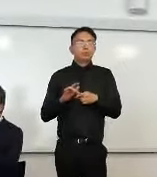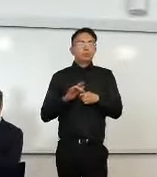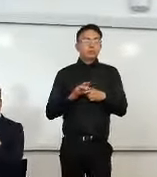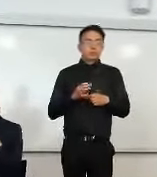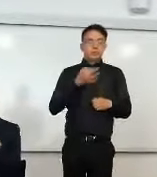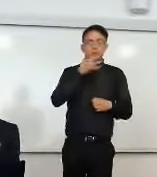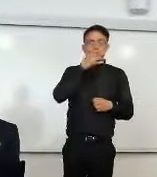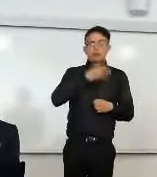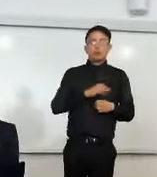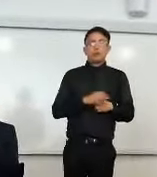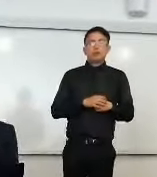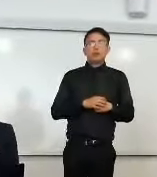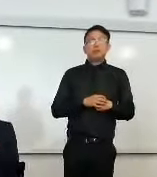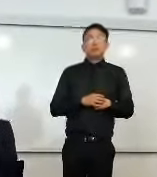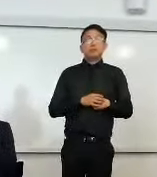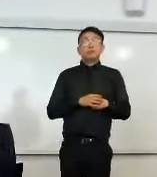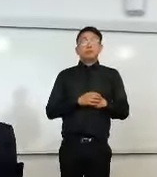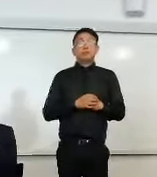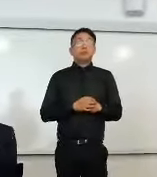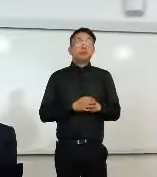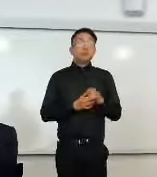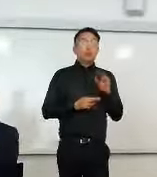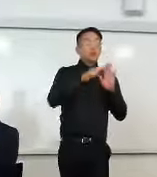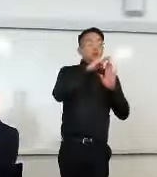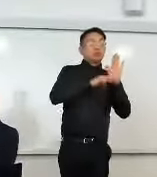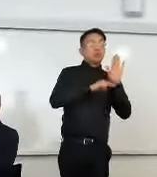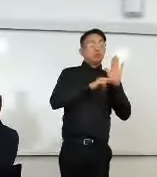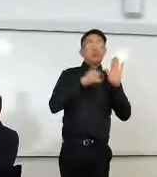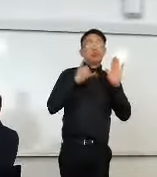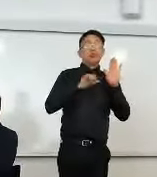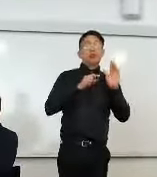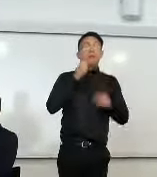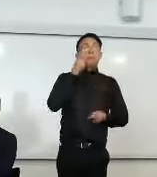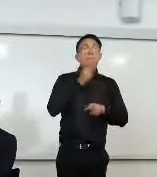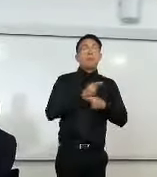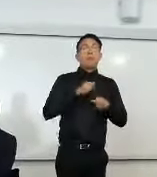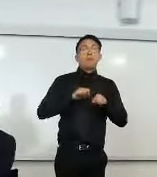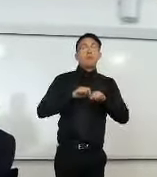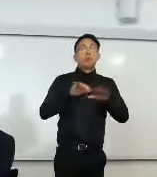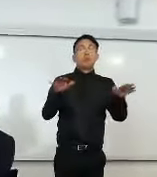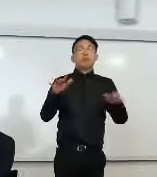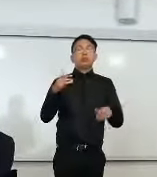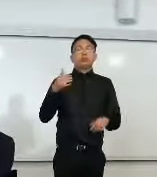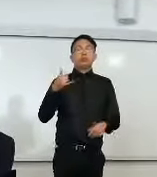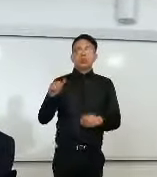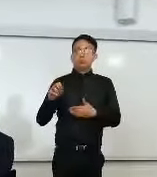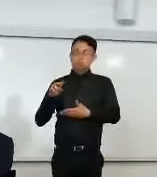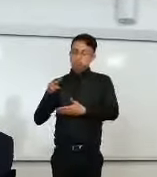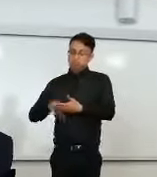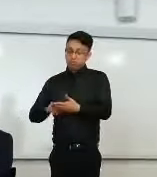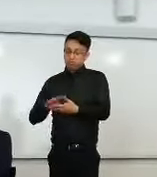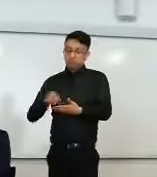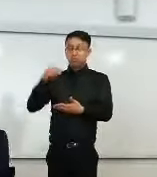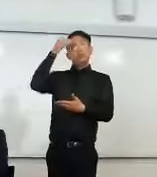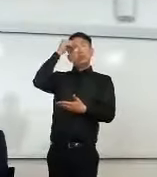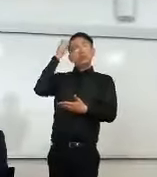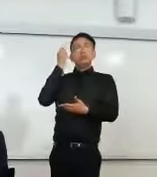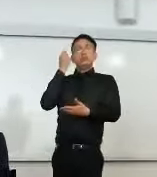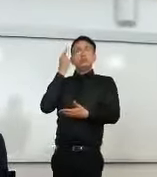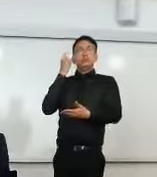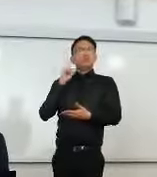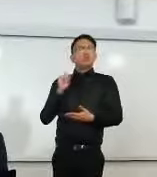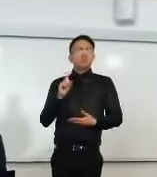Vuelvo y digo, la resolución no es expedida, ya todos nos entró el conocimiento por solo hecho de quedar expedida. Implican